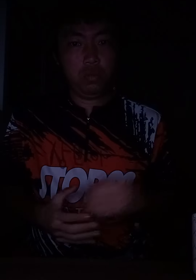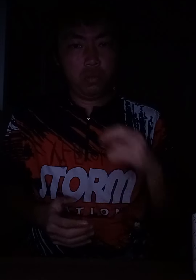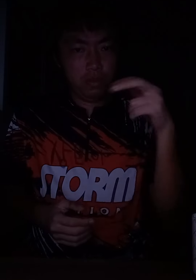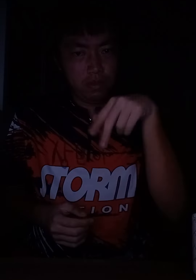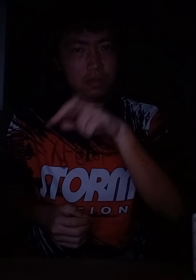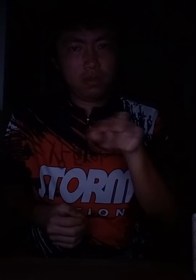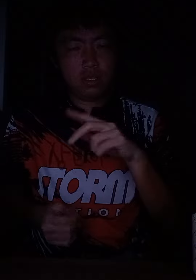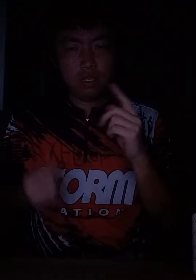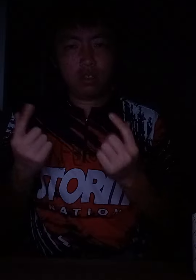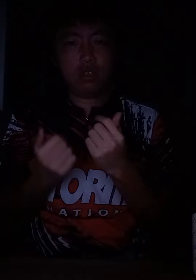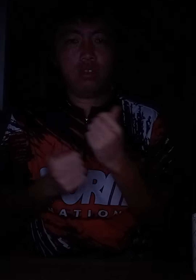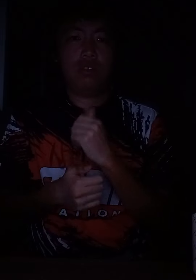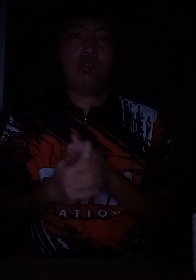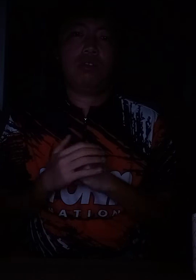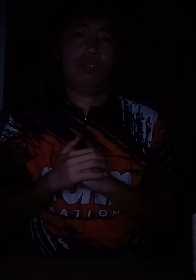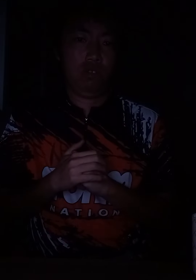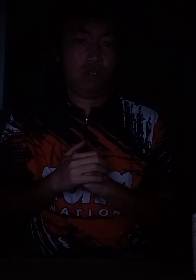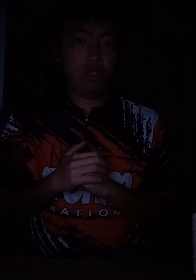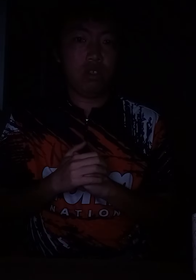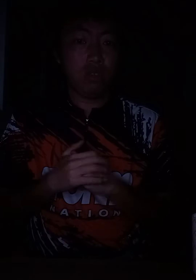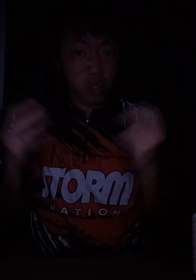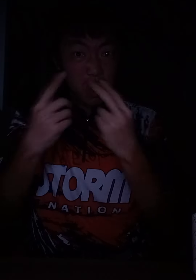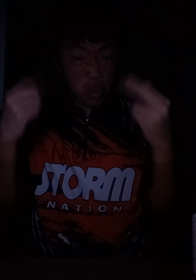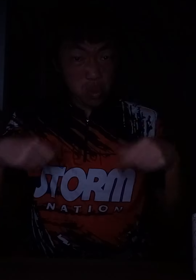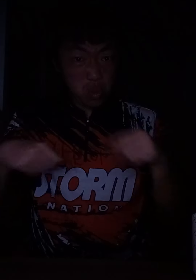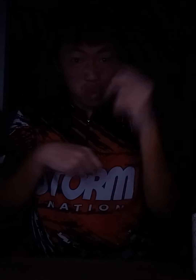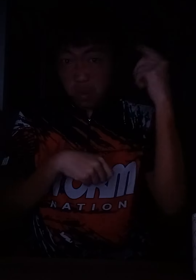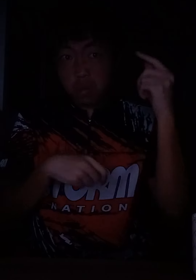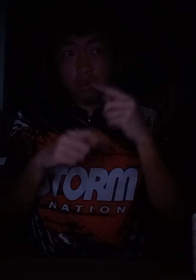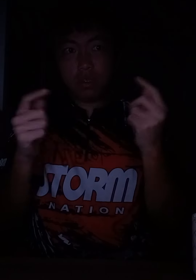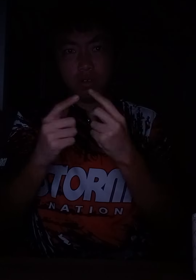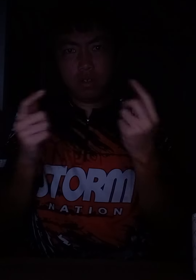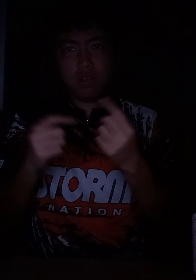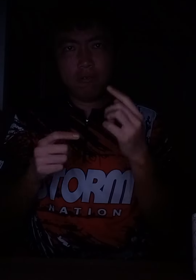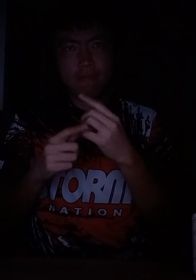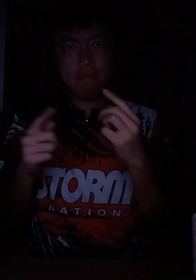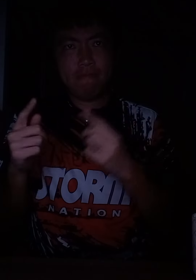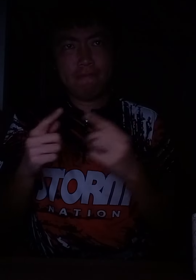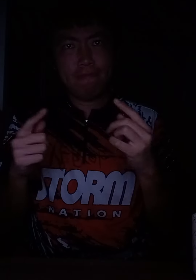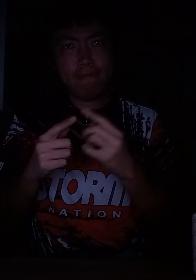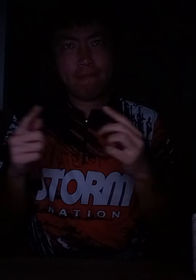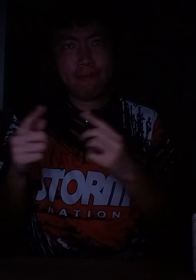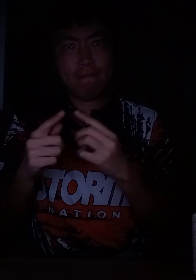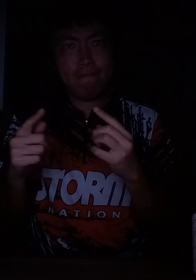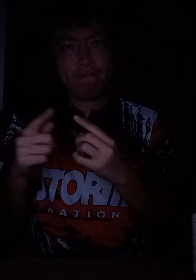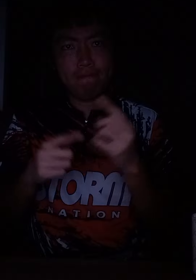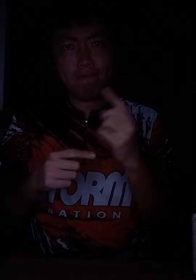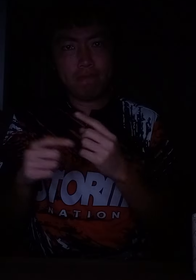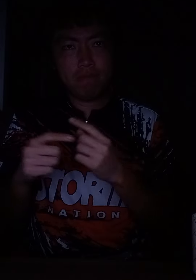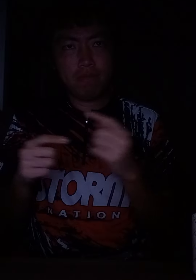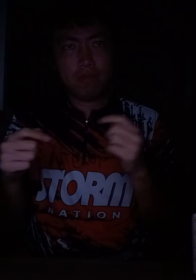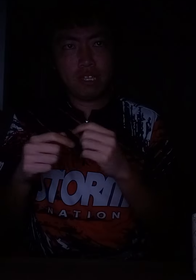저에게 다가와가지고 경찰에 신고한 편의점 직원은 이 남성이 매장 밖으로 나가려 하자 같이 따라